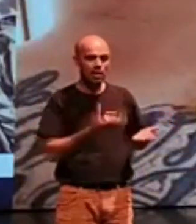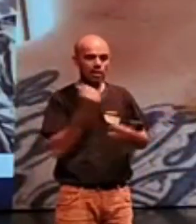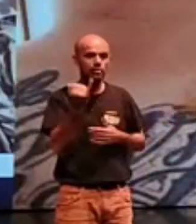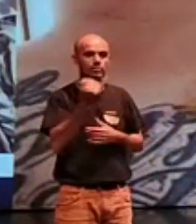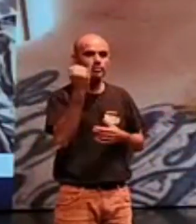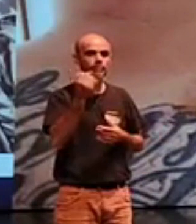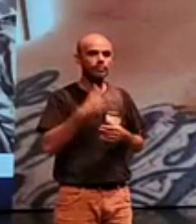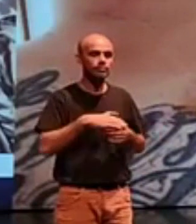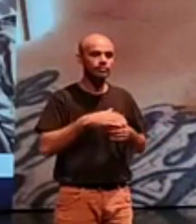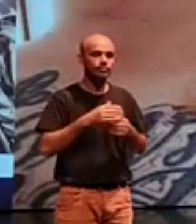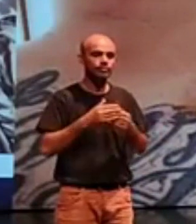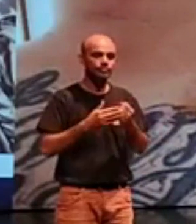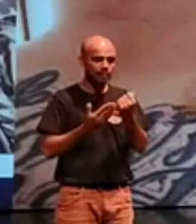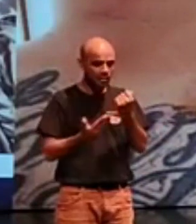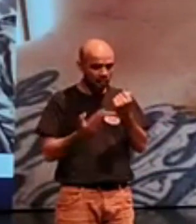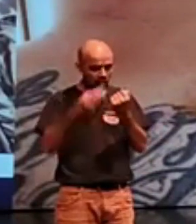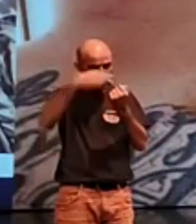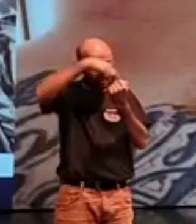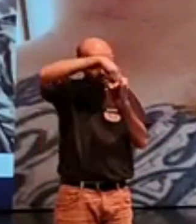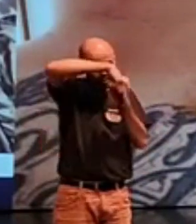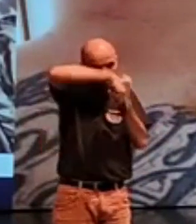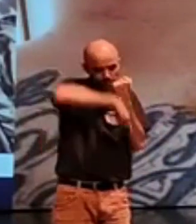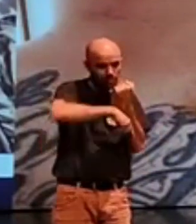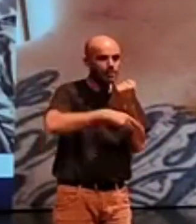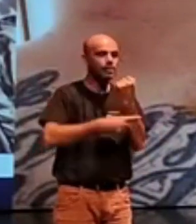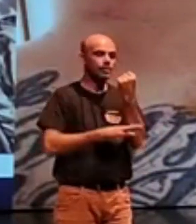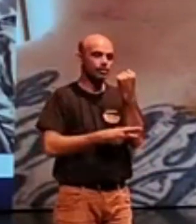E aqui é o acesso desse paciente.